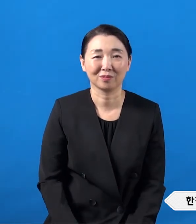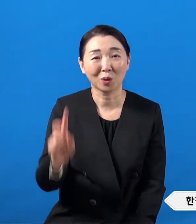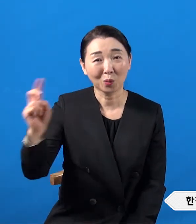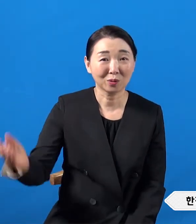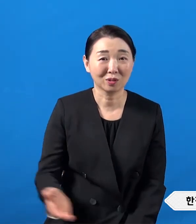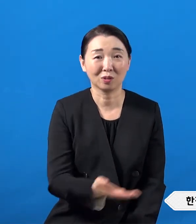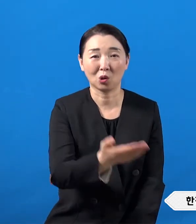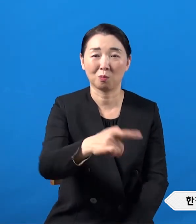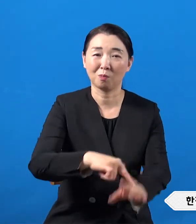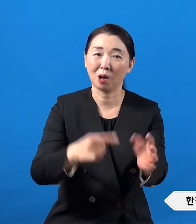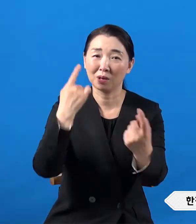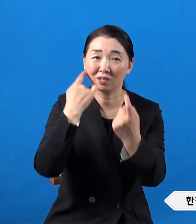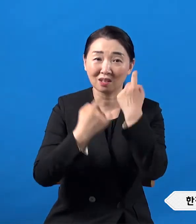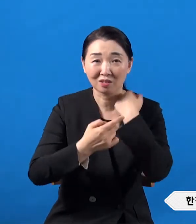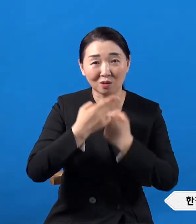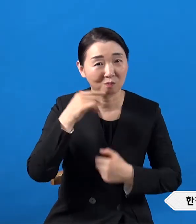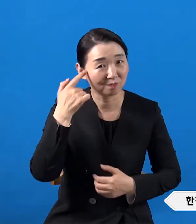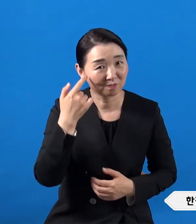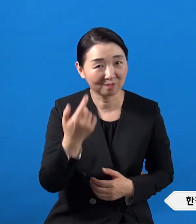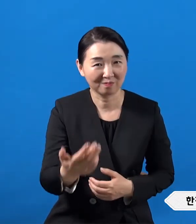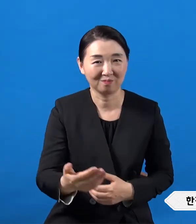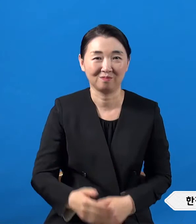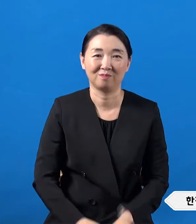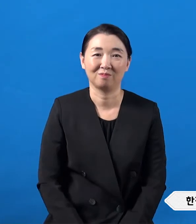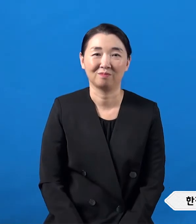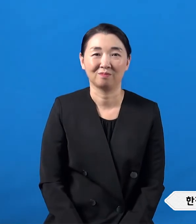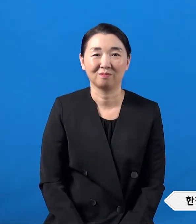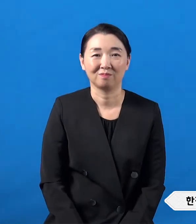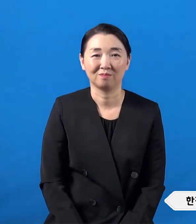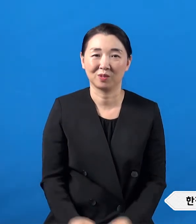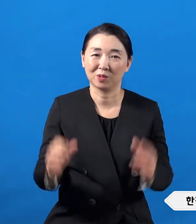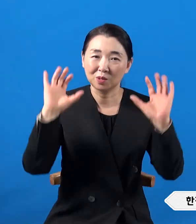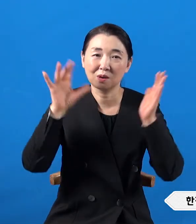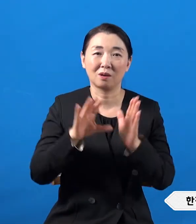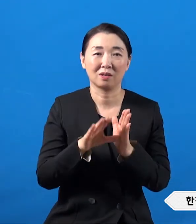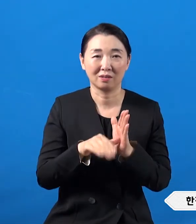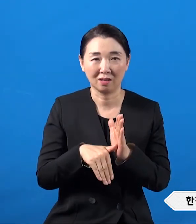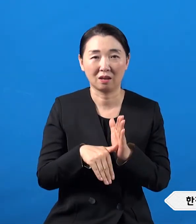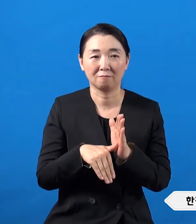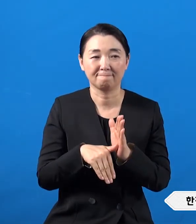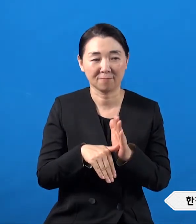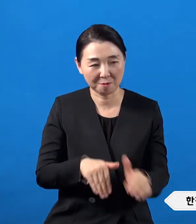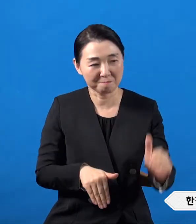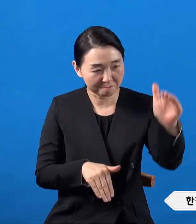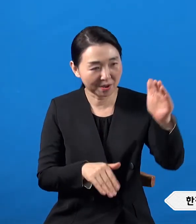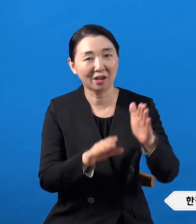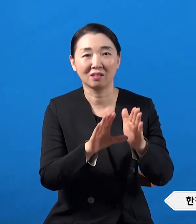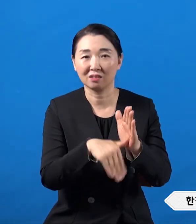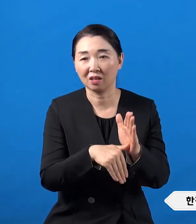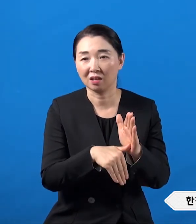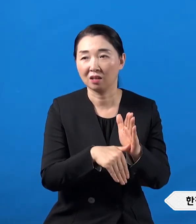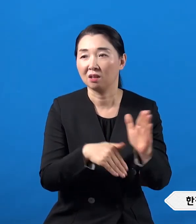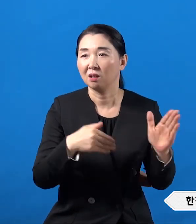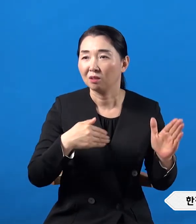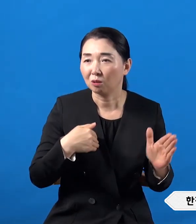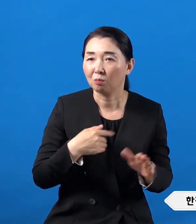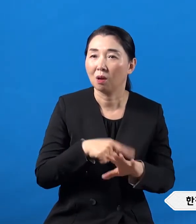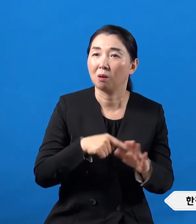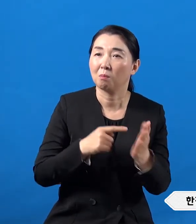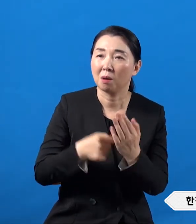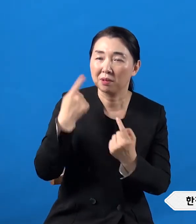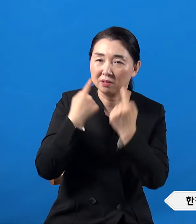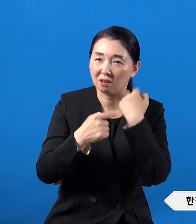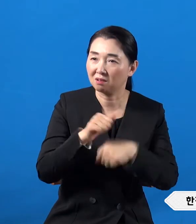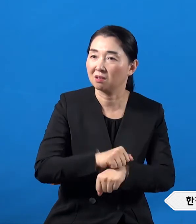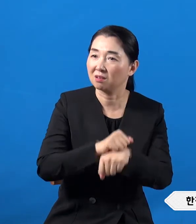혹시 여러분 내면에 상처가 없습니까? 어릴 때 자라면서 나도 모르게 마음에